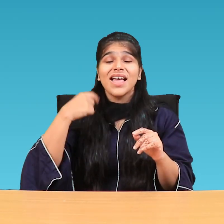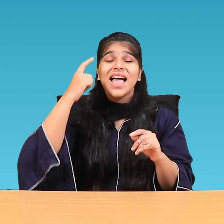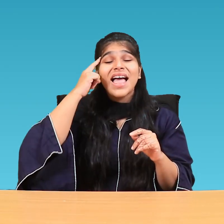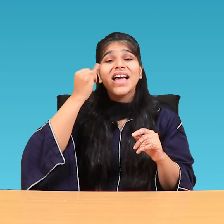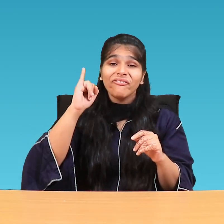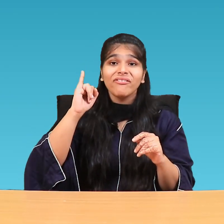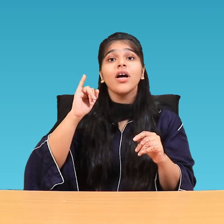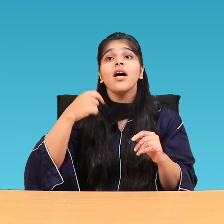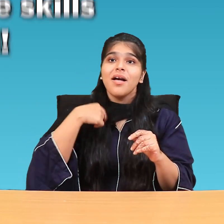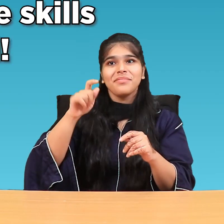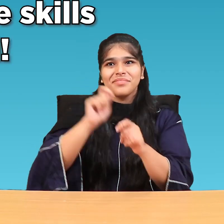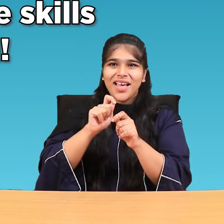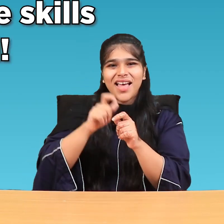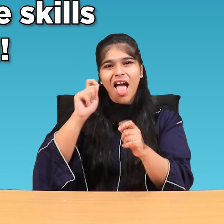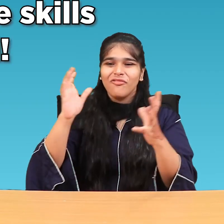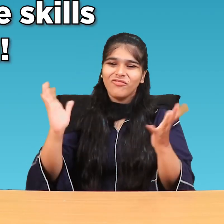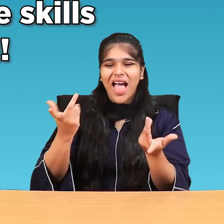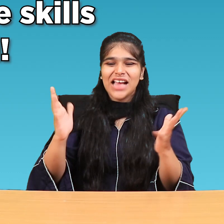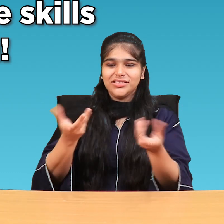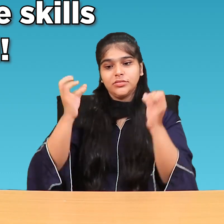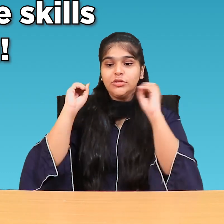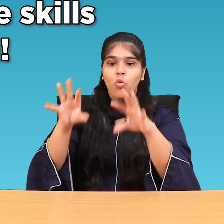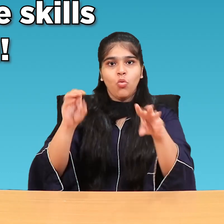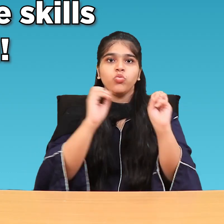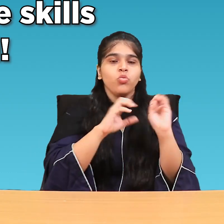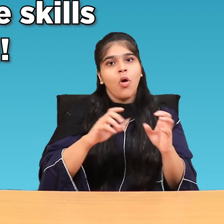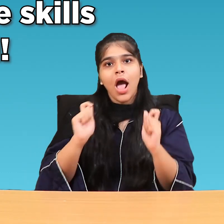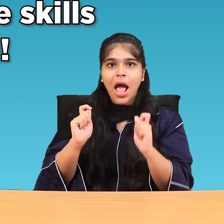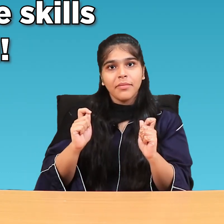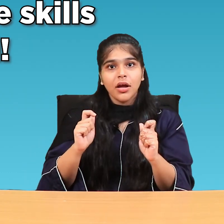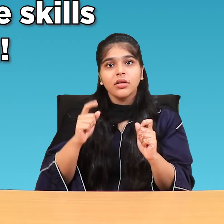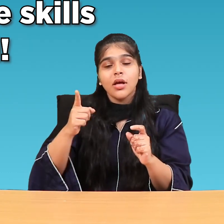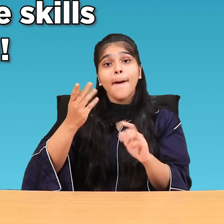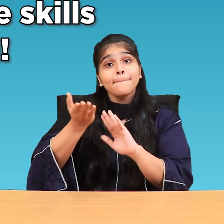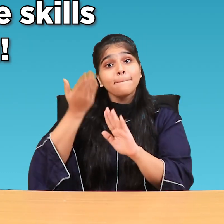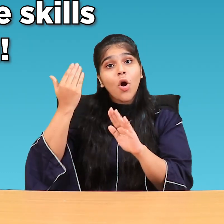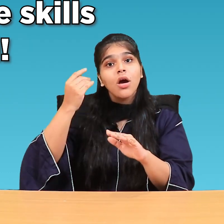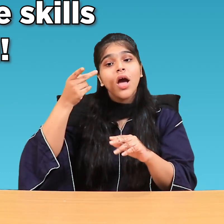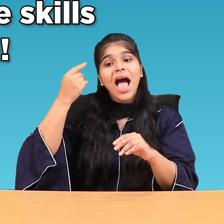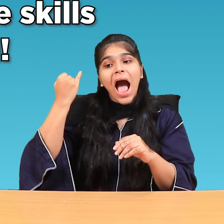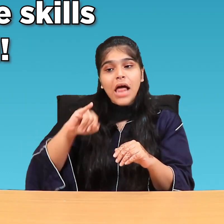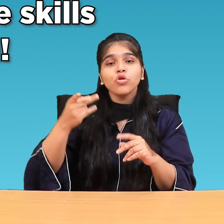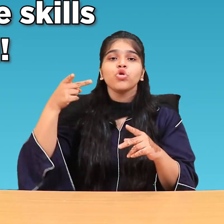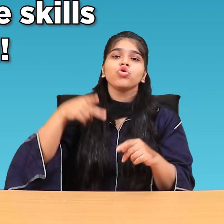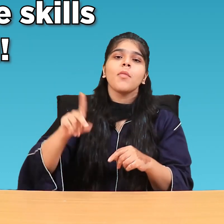करिकुलम इसी तरीके से इम्प्लीमेंट कर दिया पूरे मुल्क पे तो ये अपनी पास्ट की मिस्टेक्स रिपीट करना ही होगा।